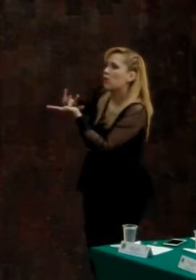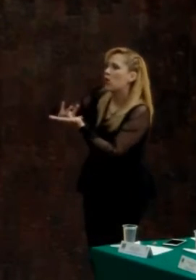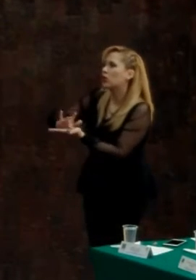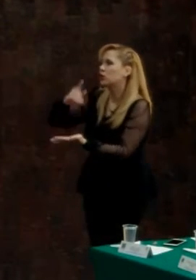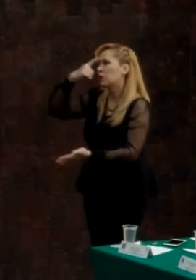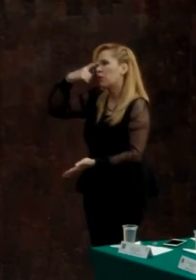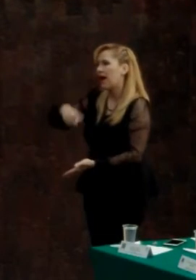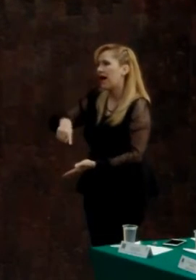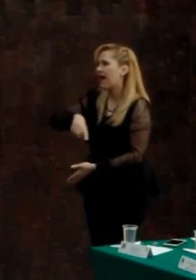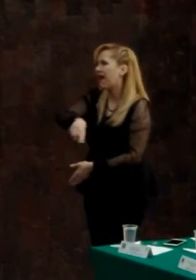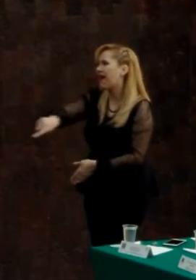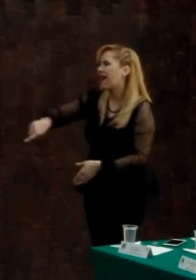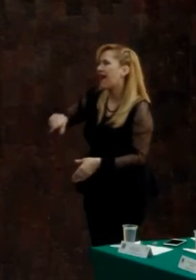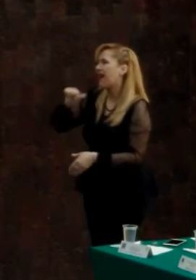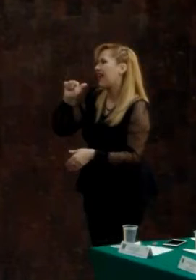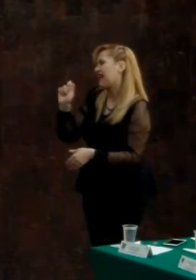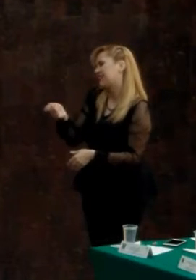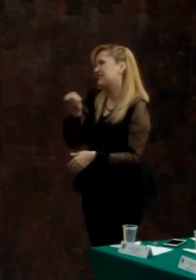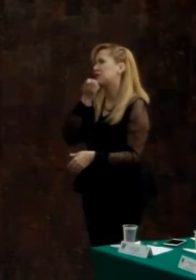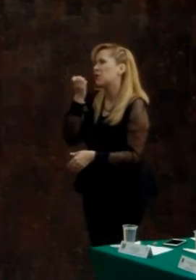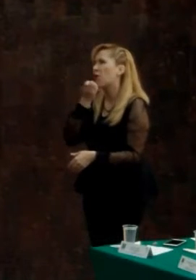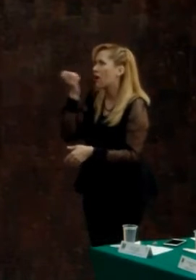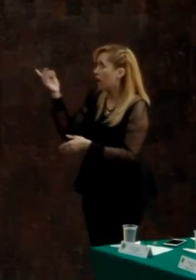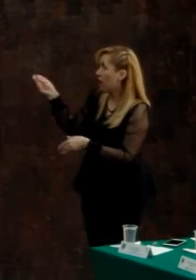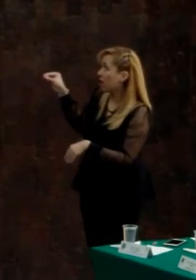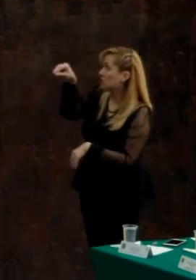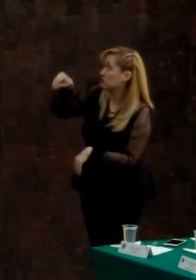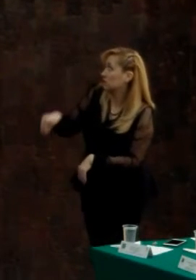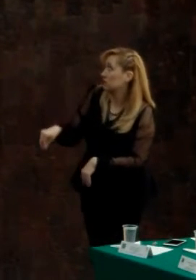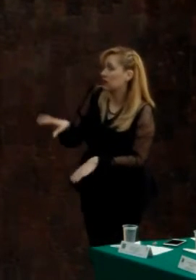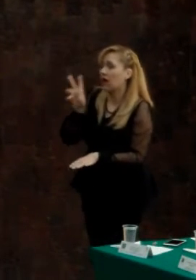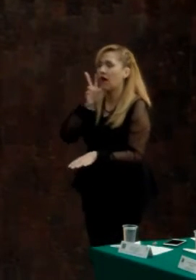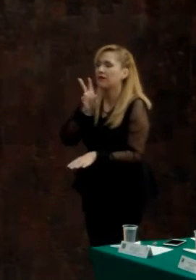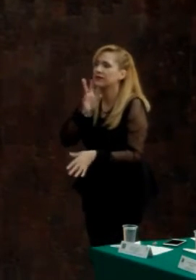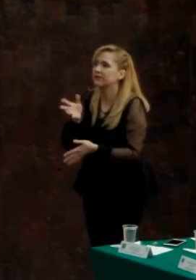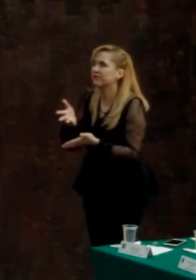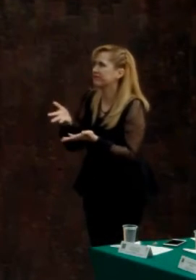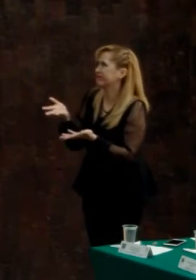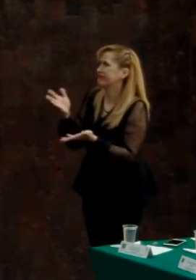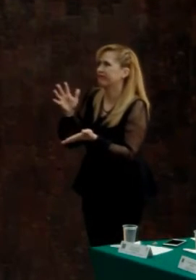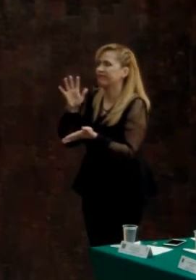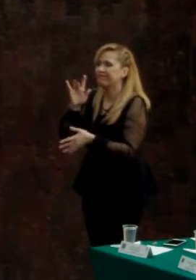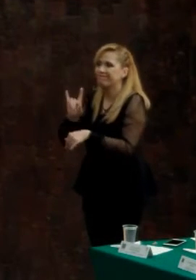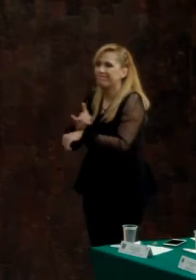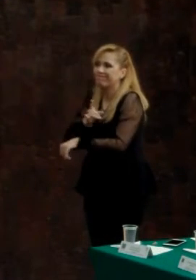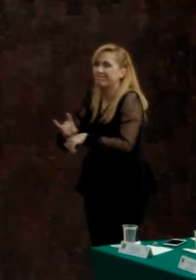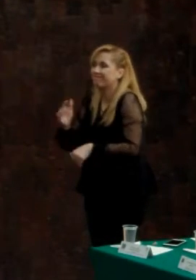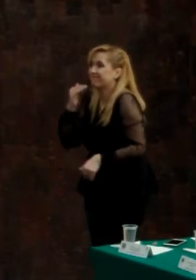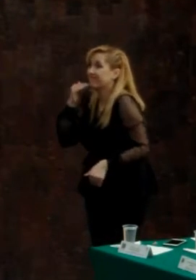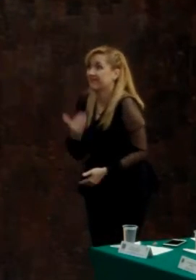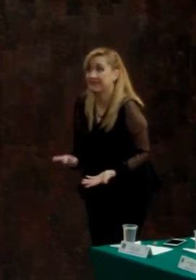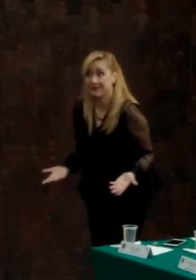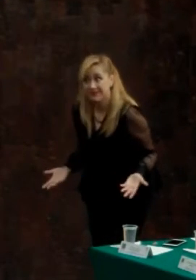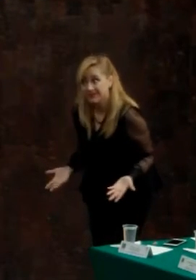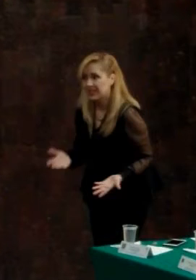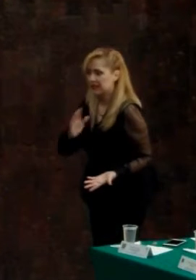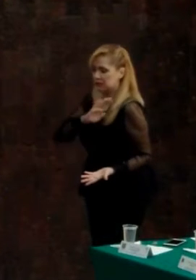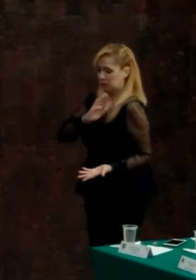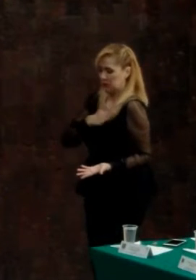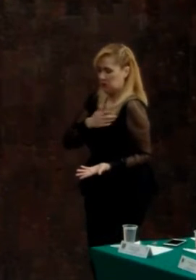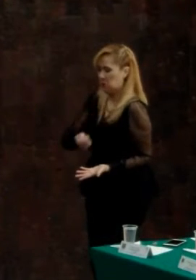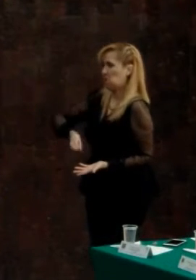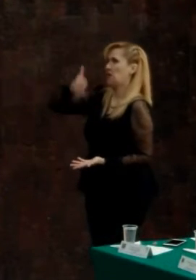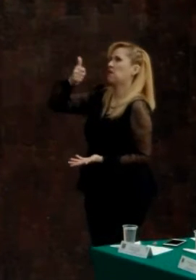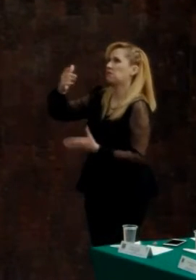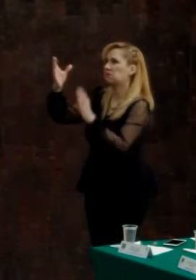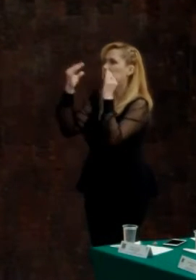alumnos en centros educativos de primera lengua español. Esta idea de escuelas